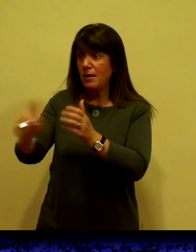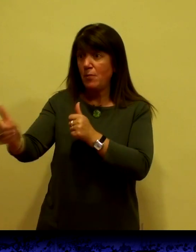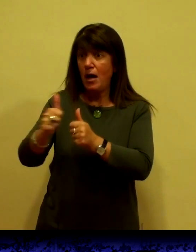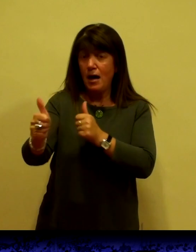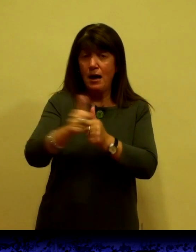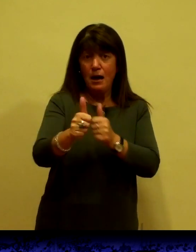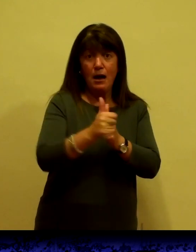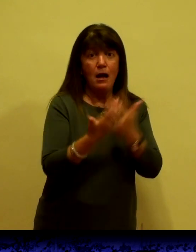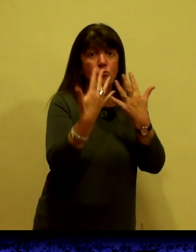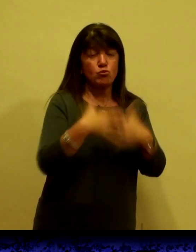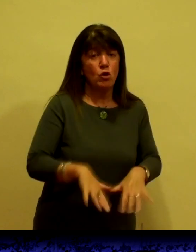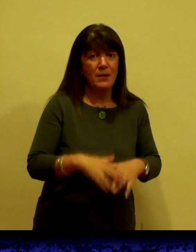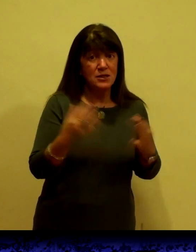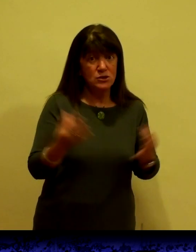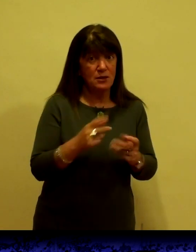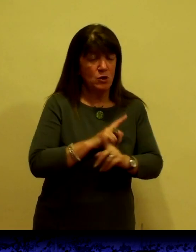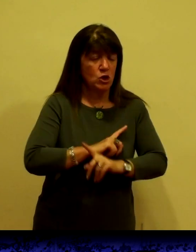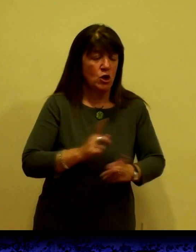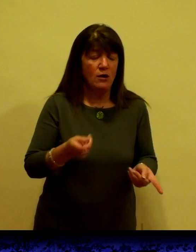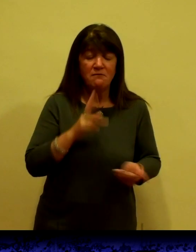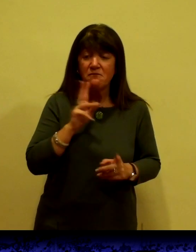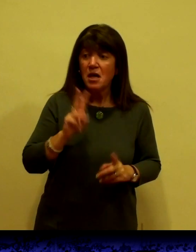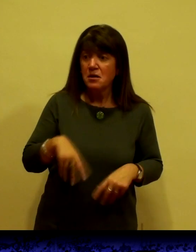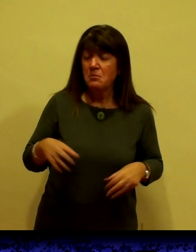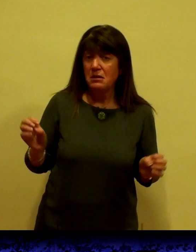automatico. È incredibile questa cosa